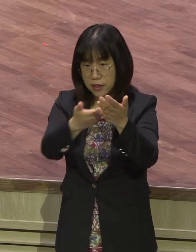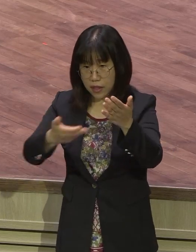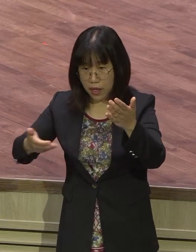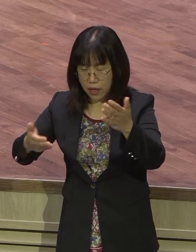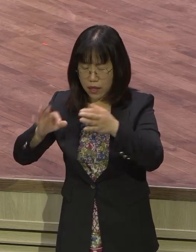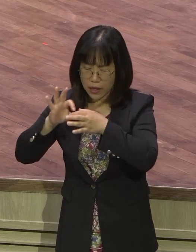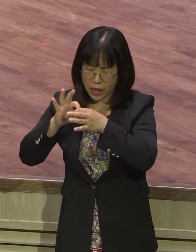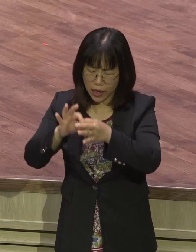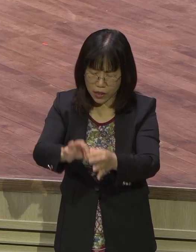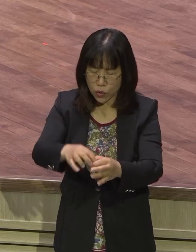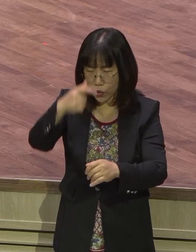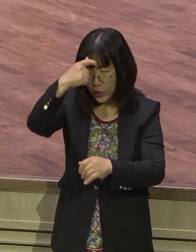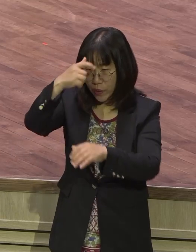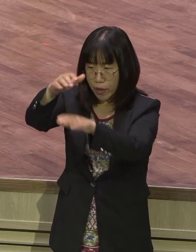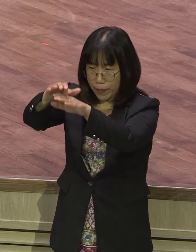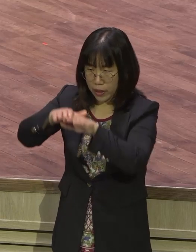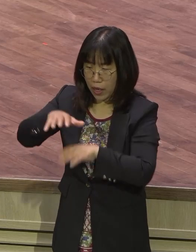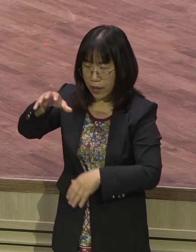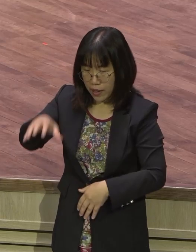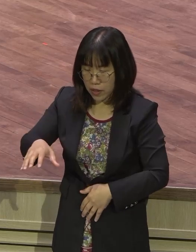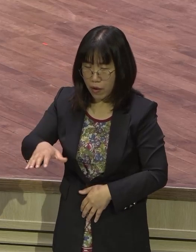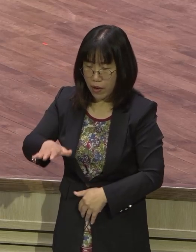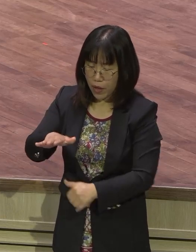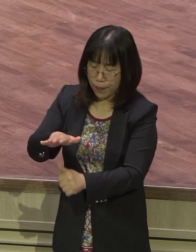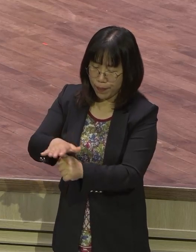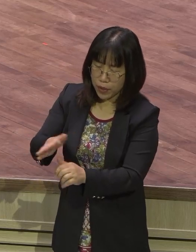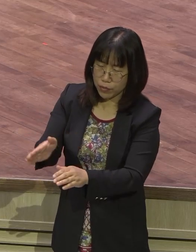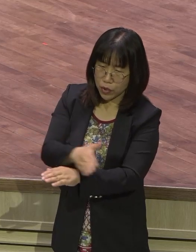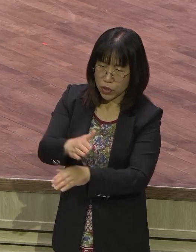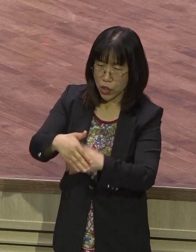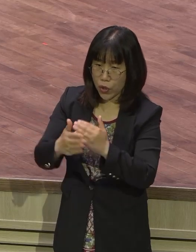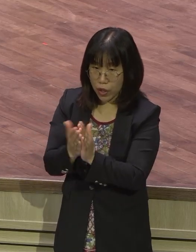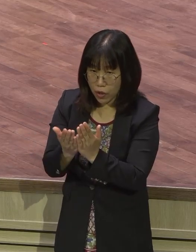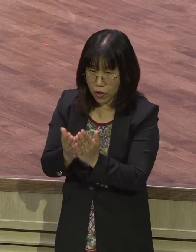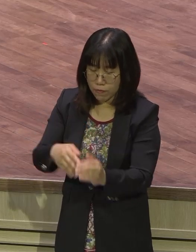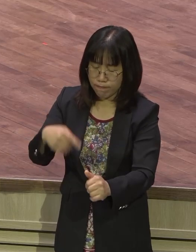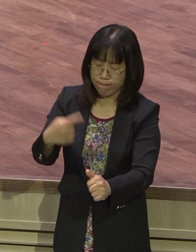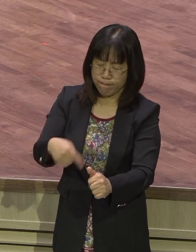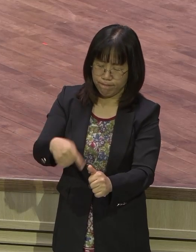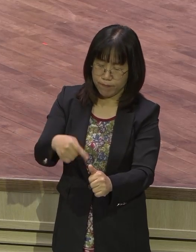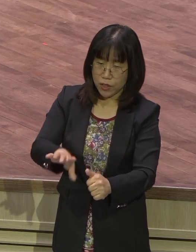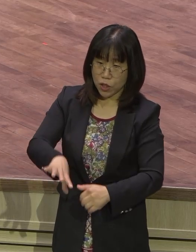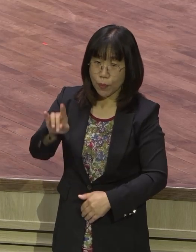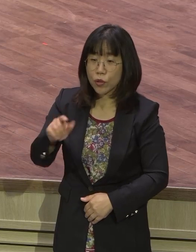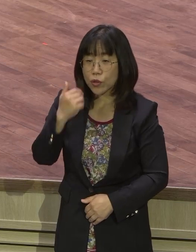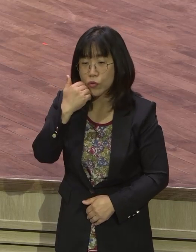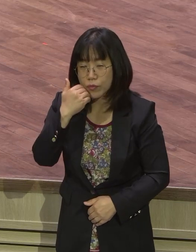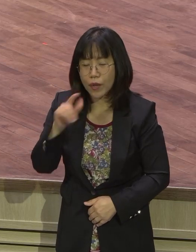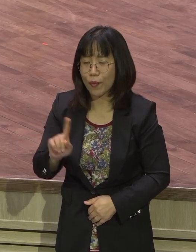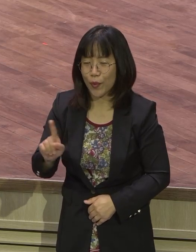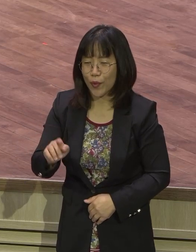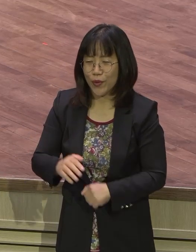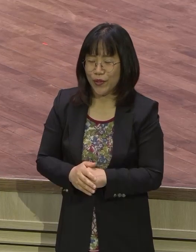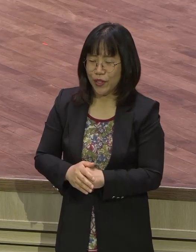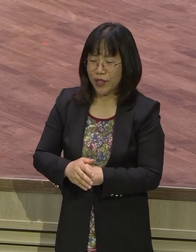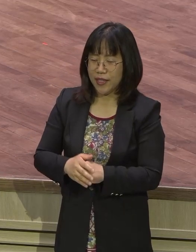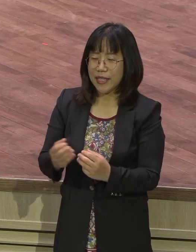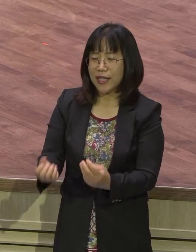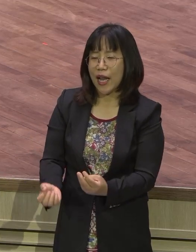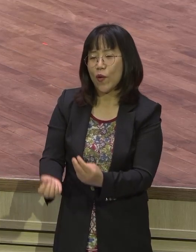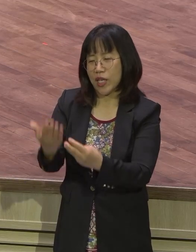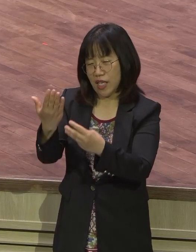어린아이들을 성경을 가르칠 때 레위기부터 가르쳤어요. 제일 어렵지 않아요? 우리가